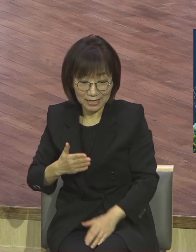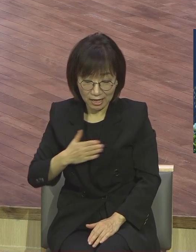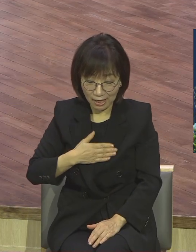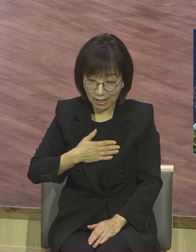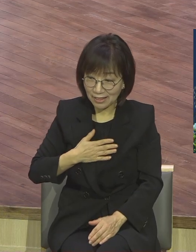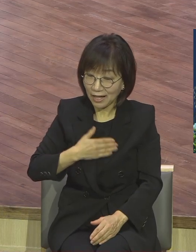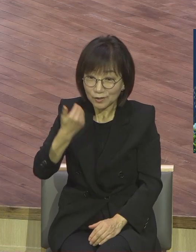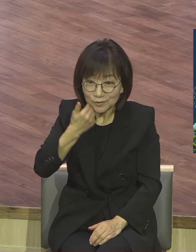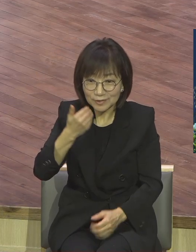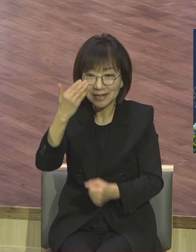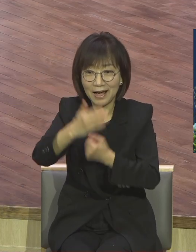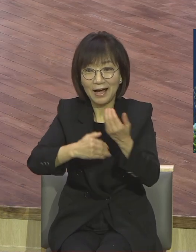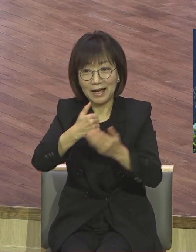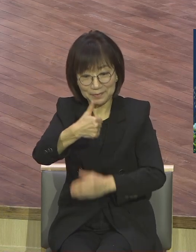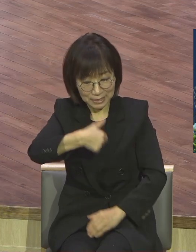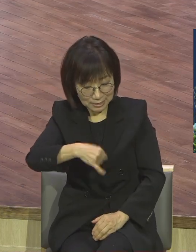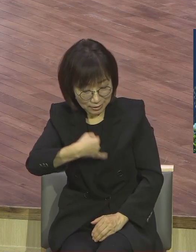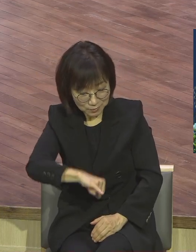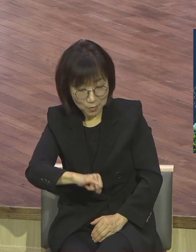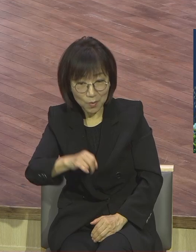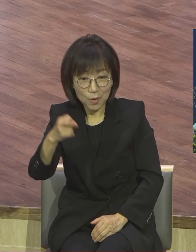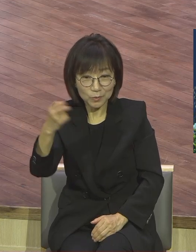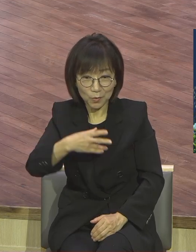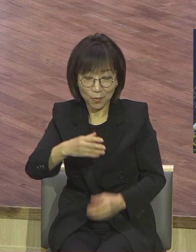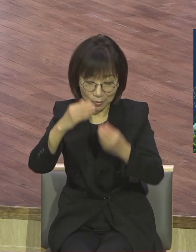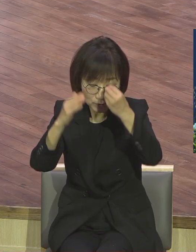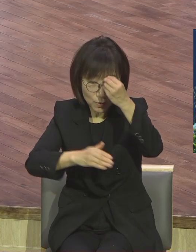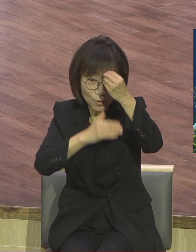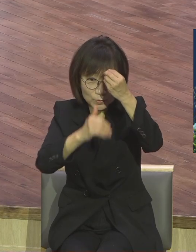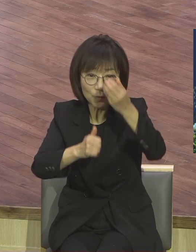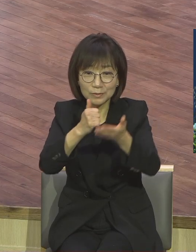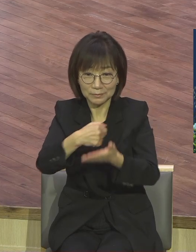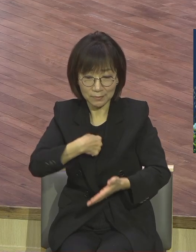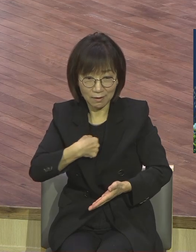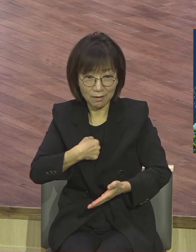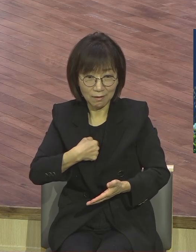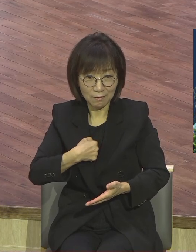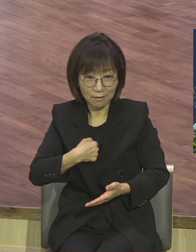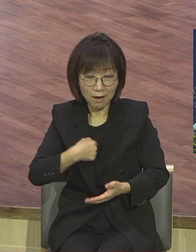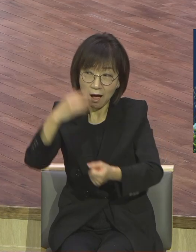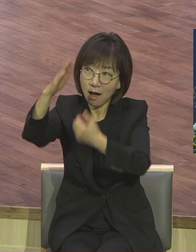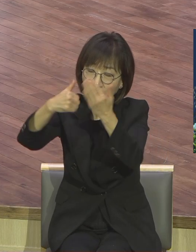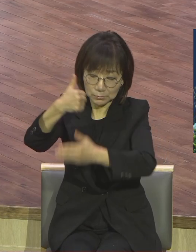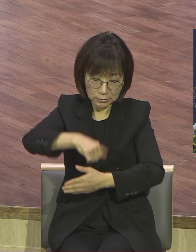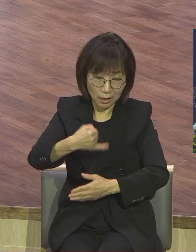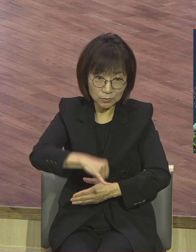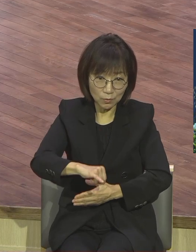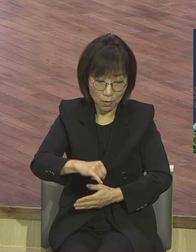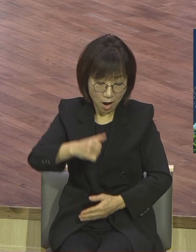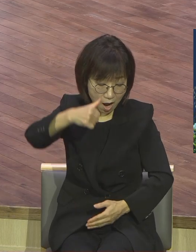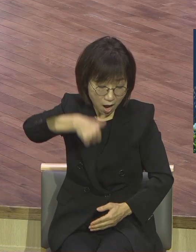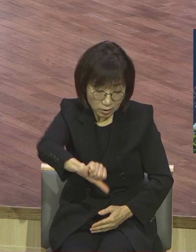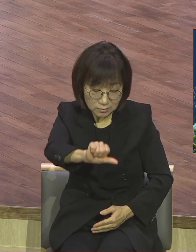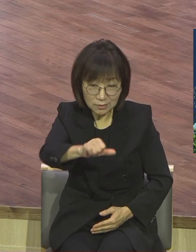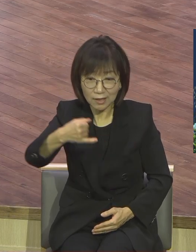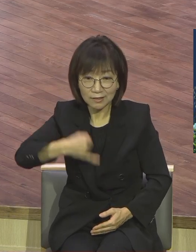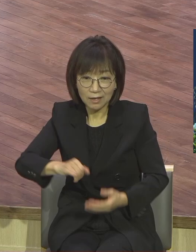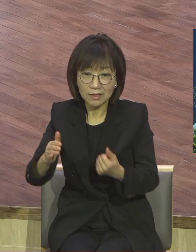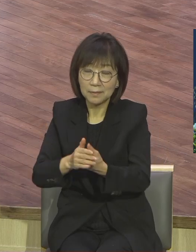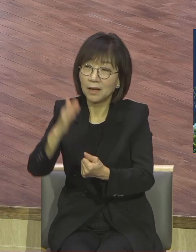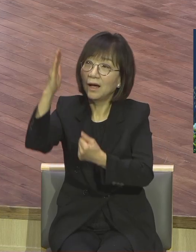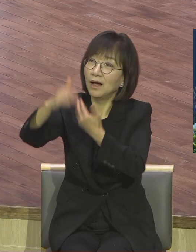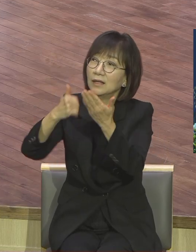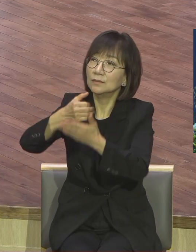자녀로 성도로 하나님을 감히 아버지라고 부를 수 있는 덕분을 이렇게 양자의 아들 영을 받아가지고